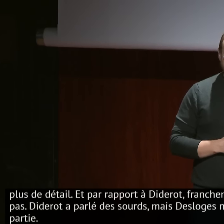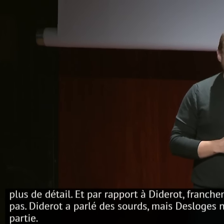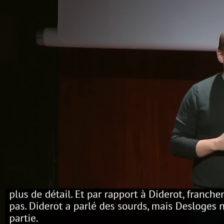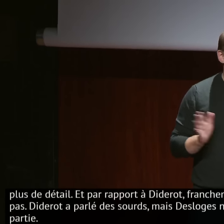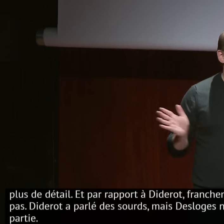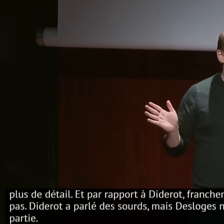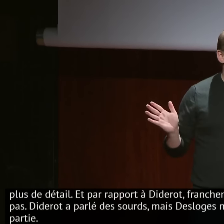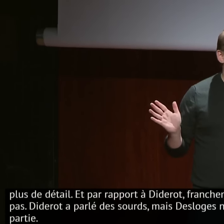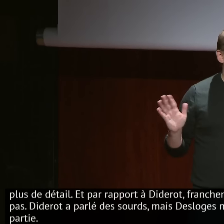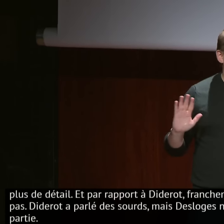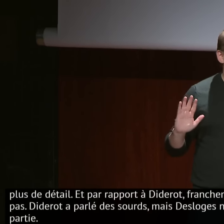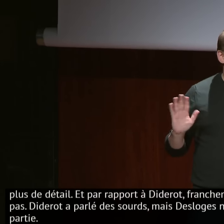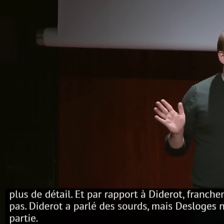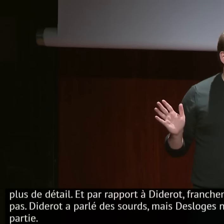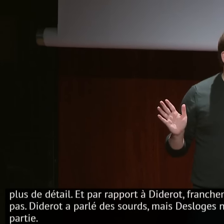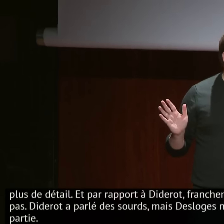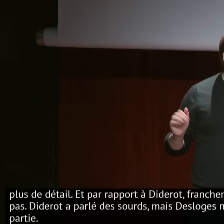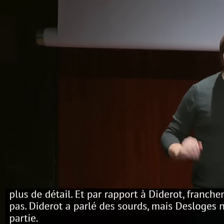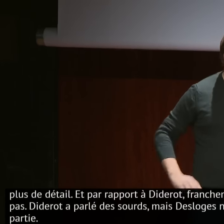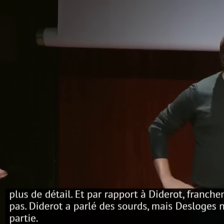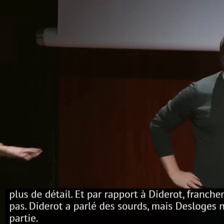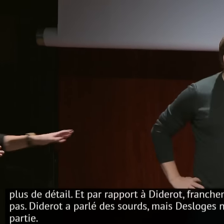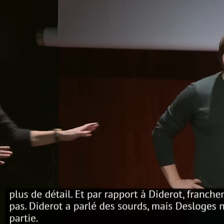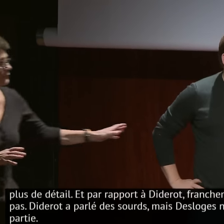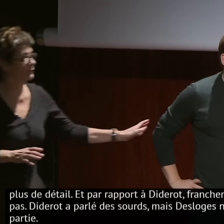Dernière question.